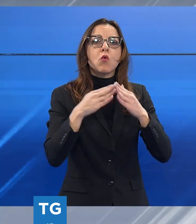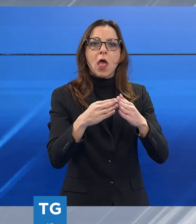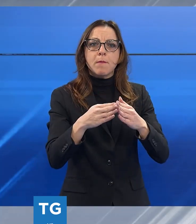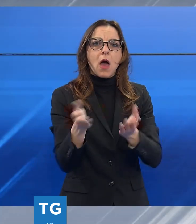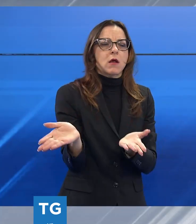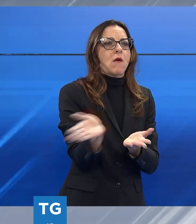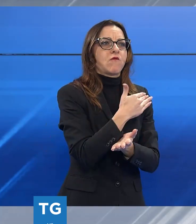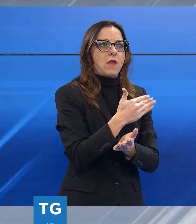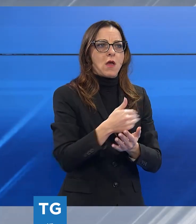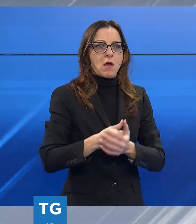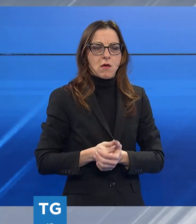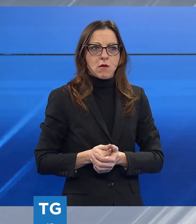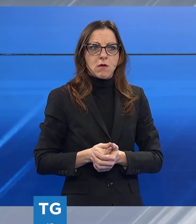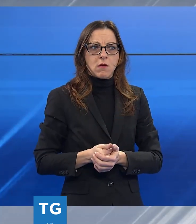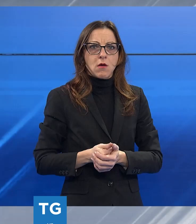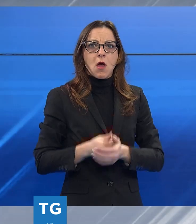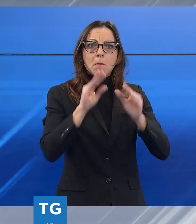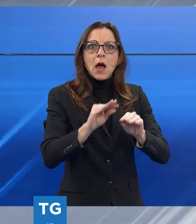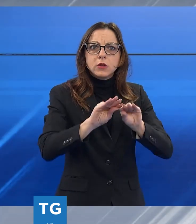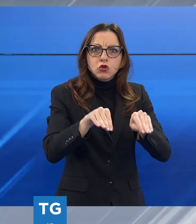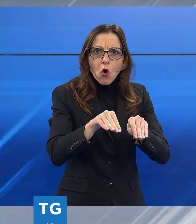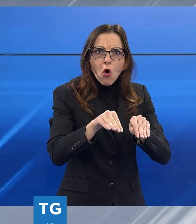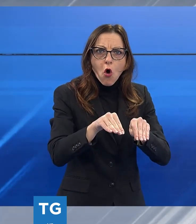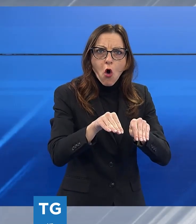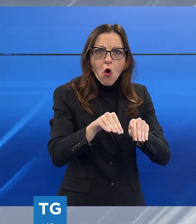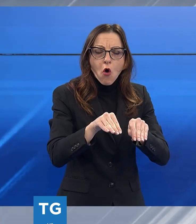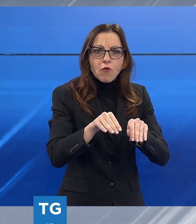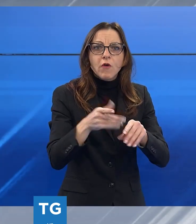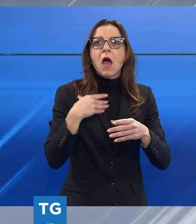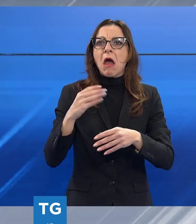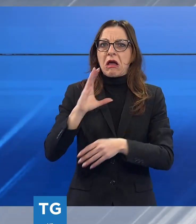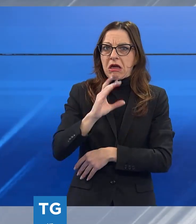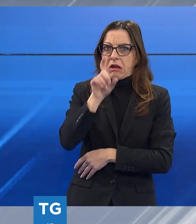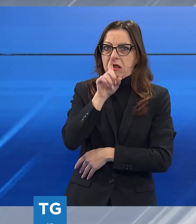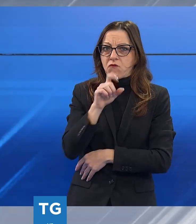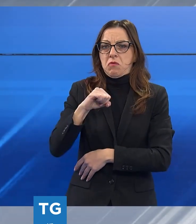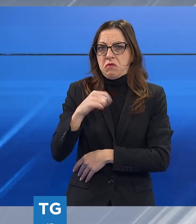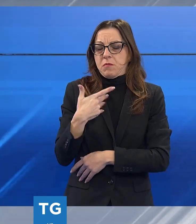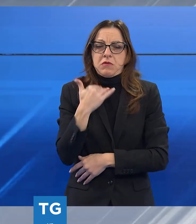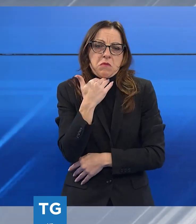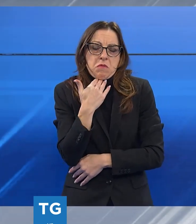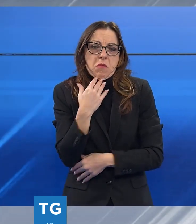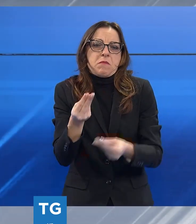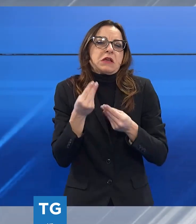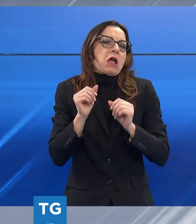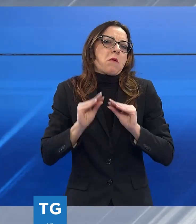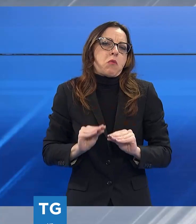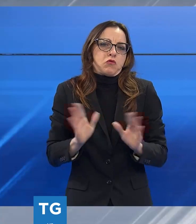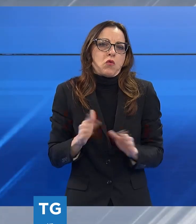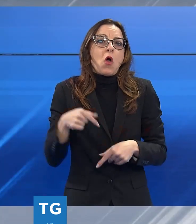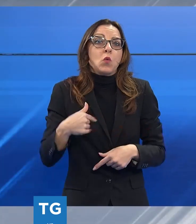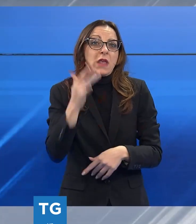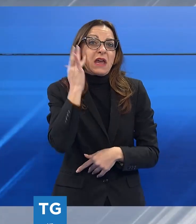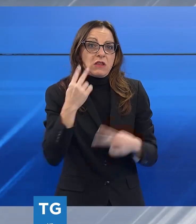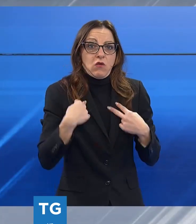dove andrebbe? Dove c'è posto? Carrara, Livorno, Spezia. Dove mi danno un posto? Che qui rischio la vita e la